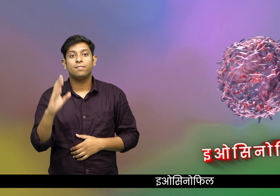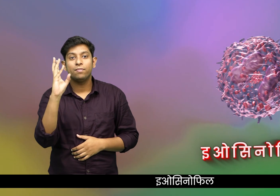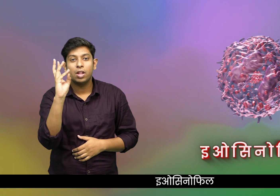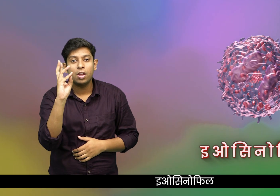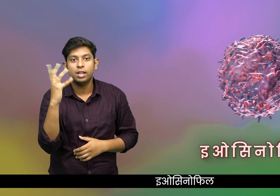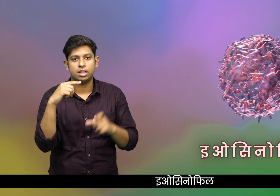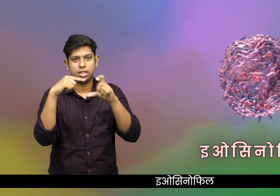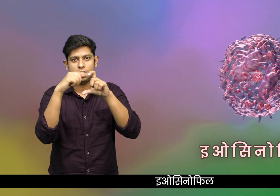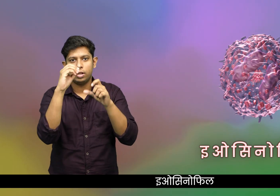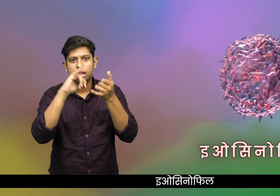इसिनोफिल,